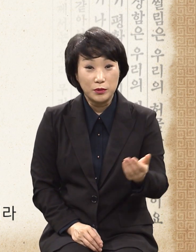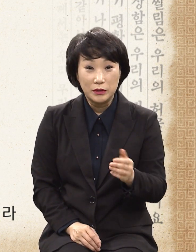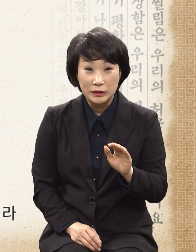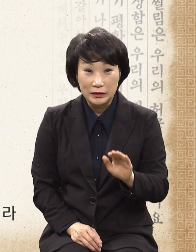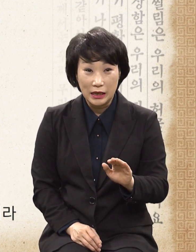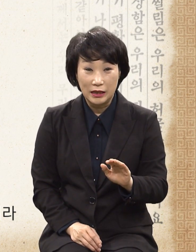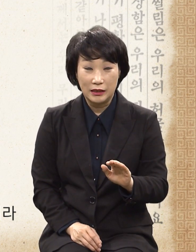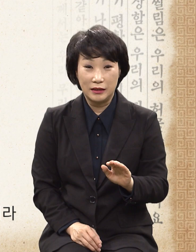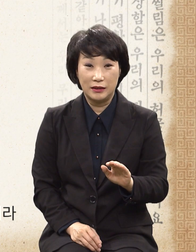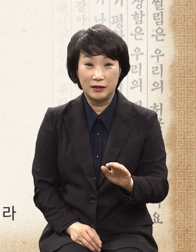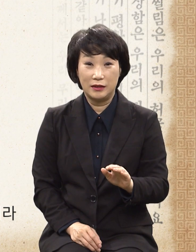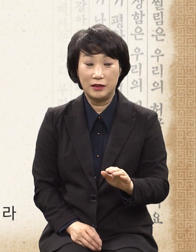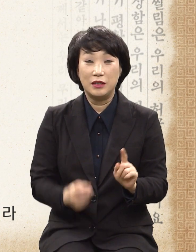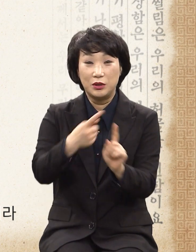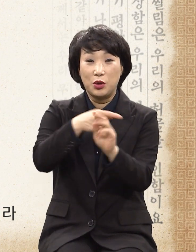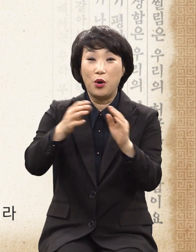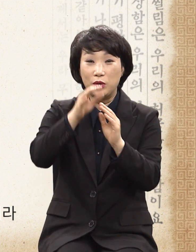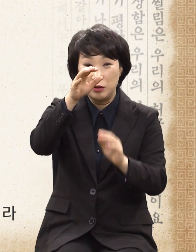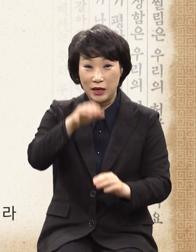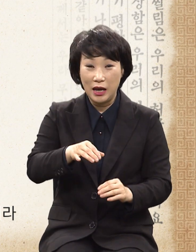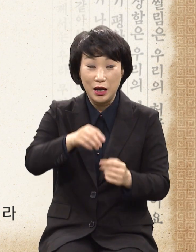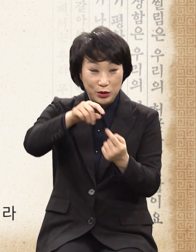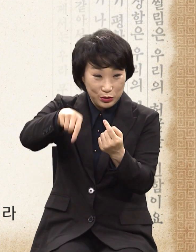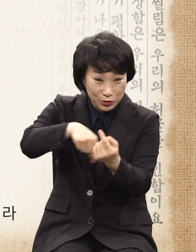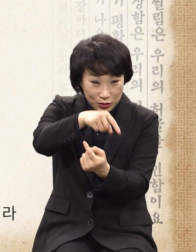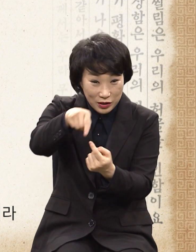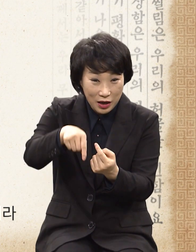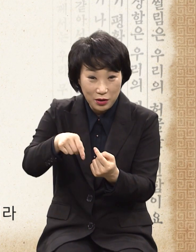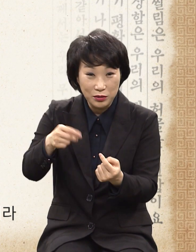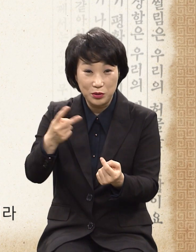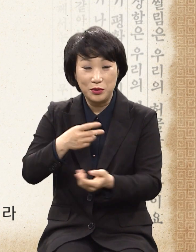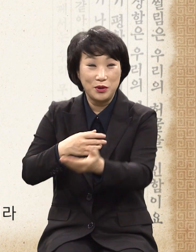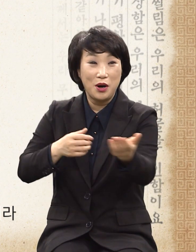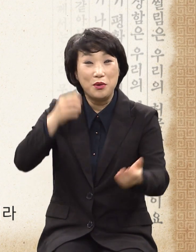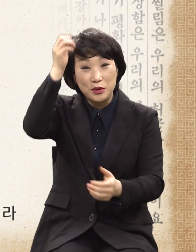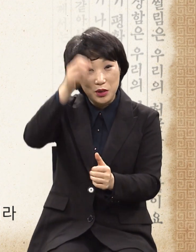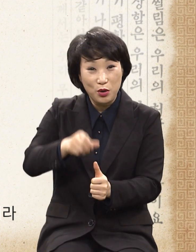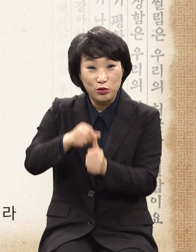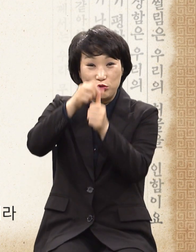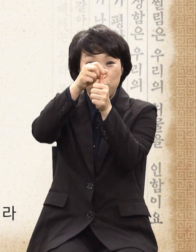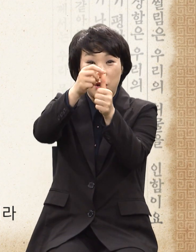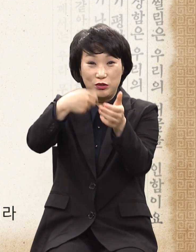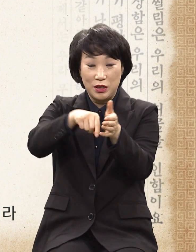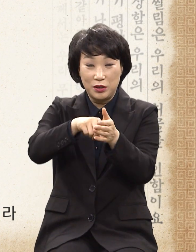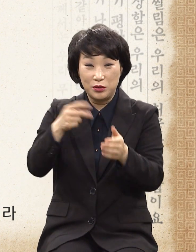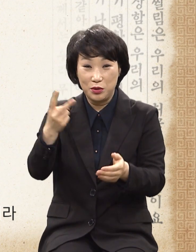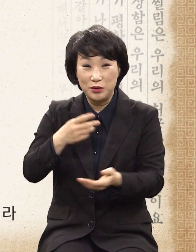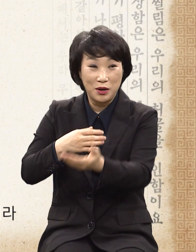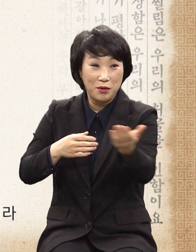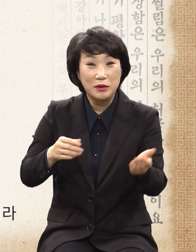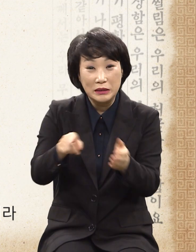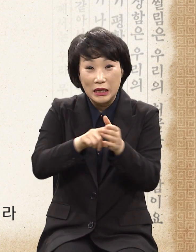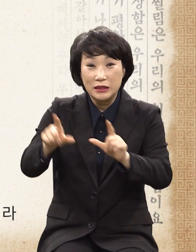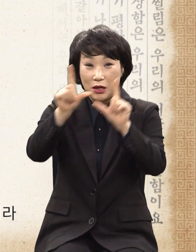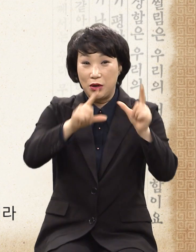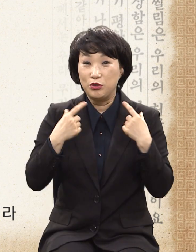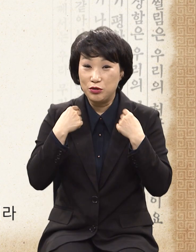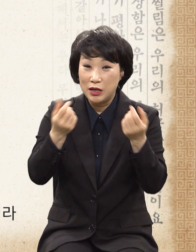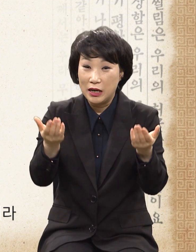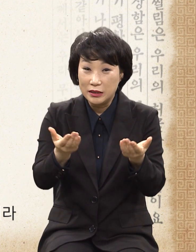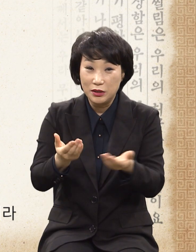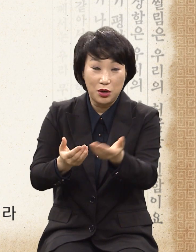여러분들이 이 교회를 움직여 나가고 여러분 영혼 구령을 하고 여러분의 신앙생활을 유지해